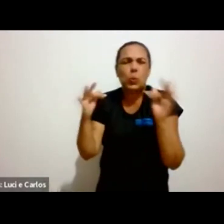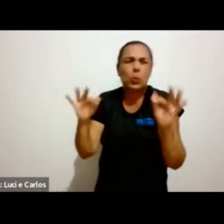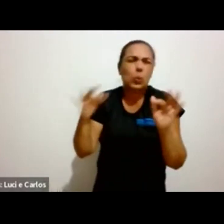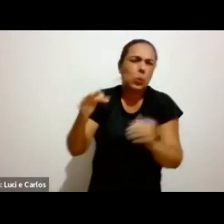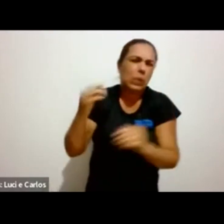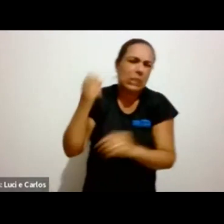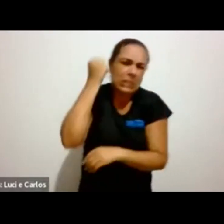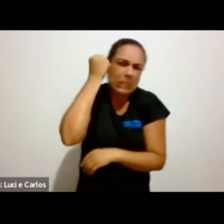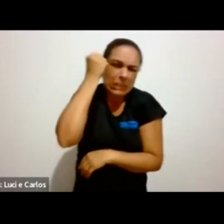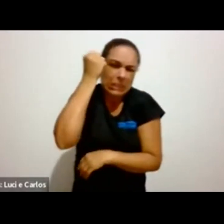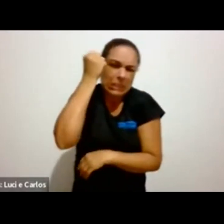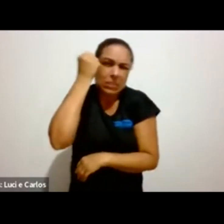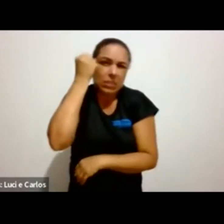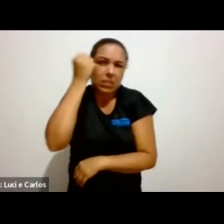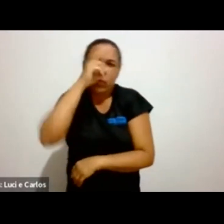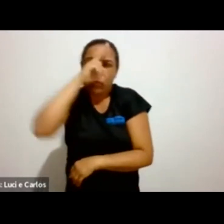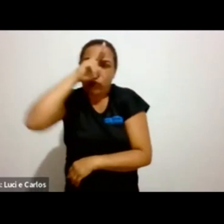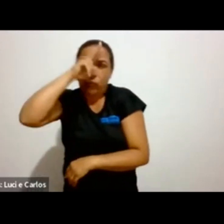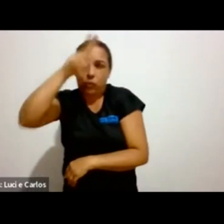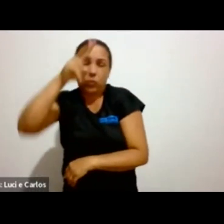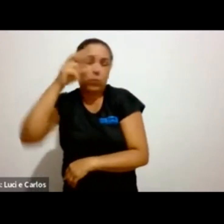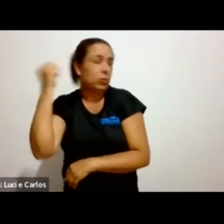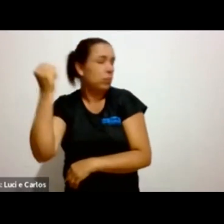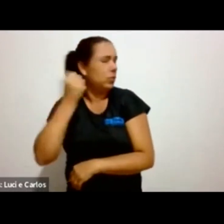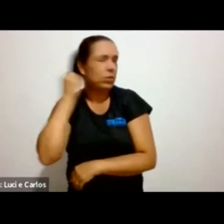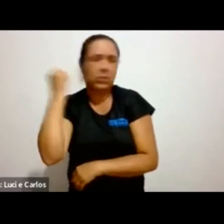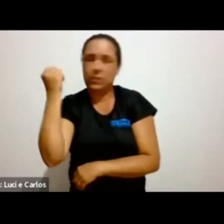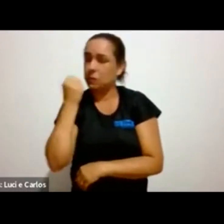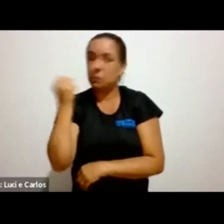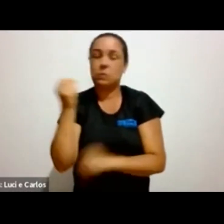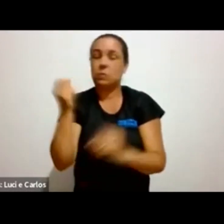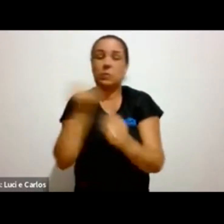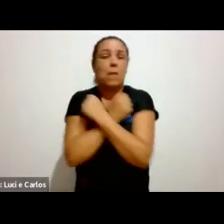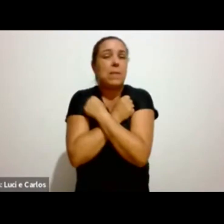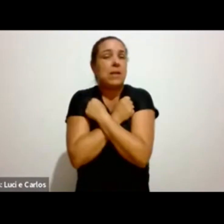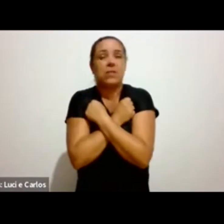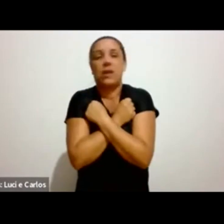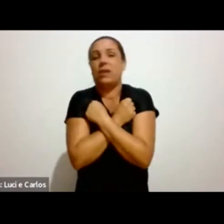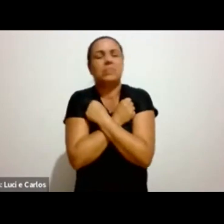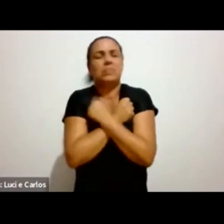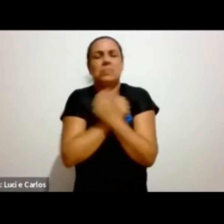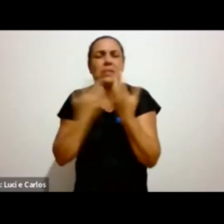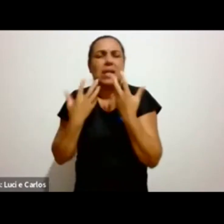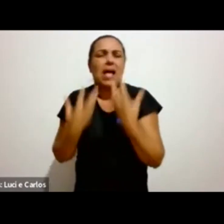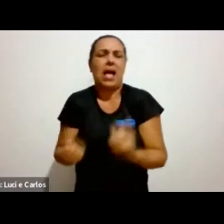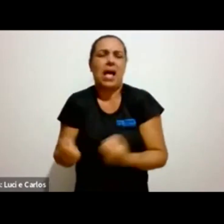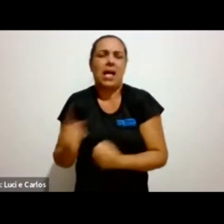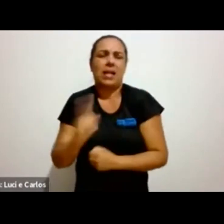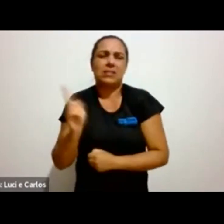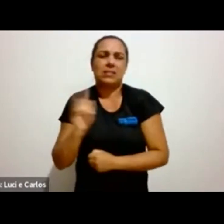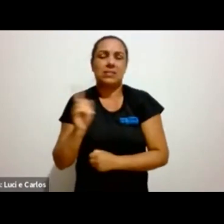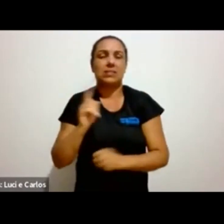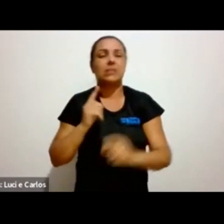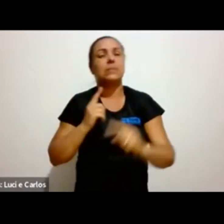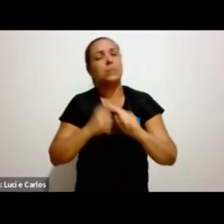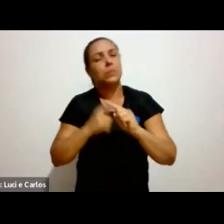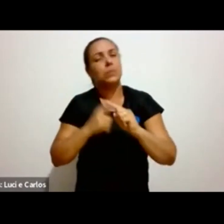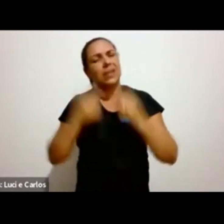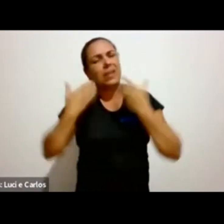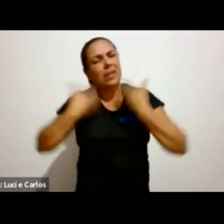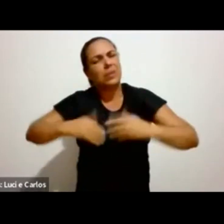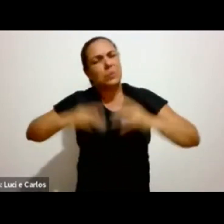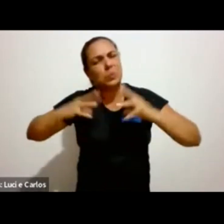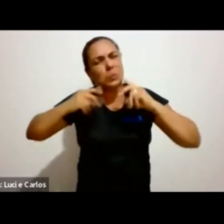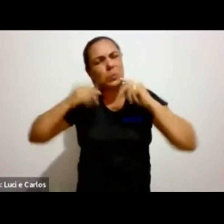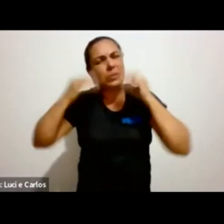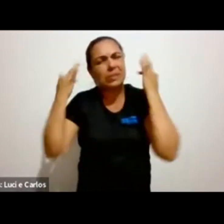nem abraçar daquela maneira, se entregar num abraço àquelas pessoas que ela ama. Porque na crise a